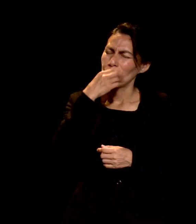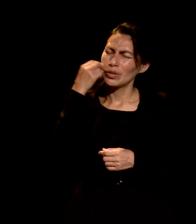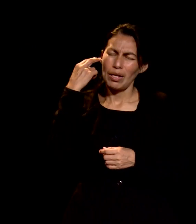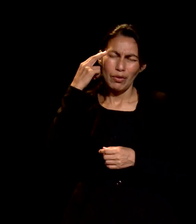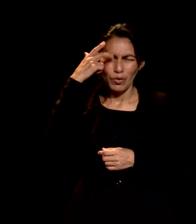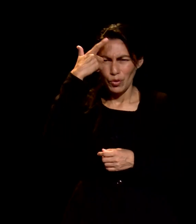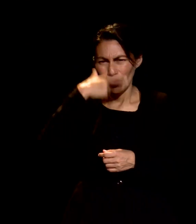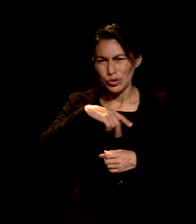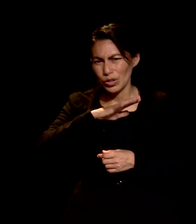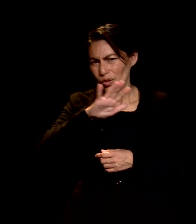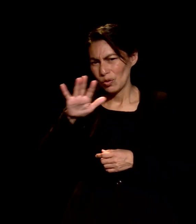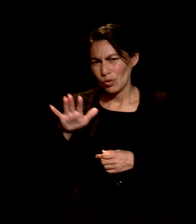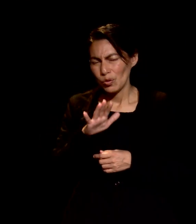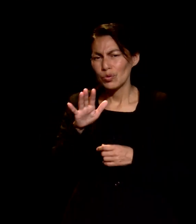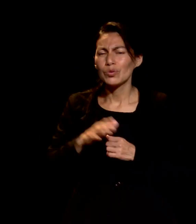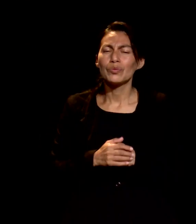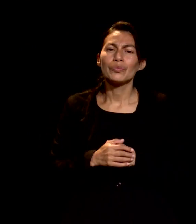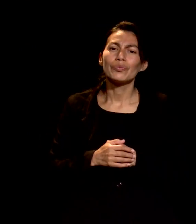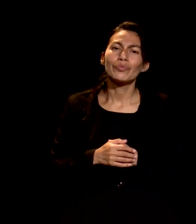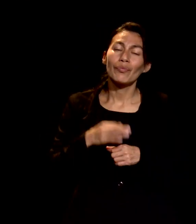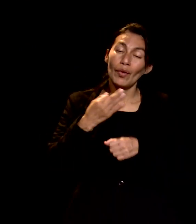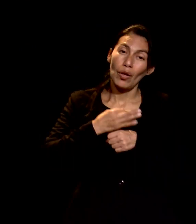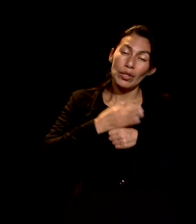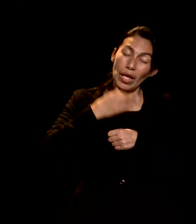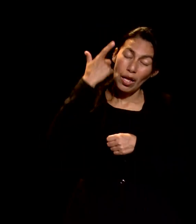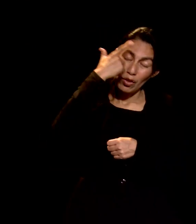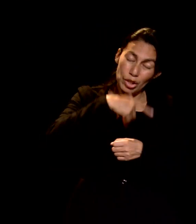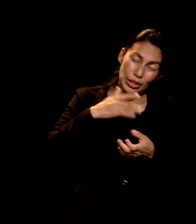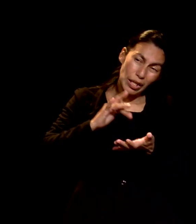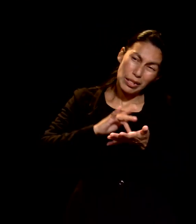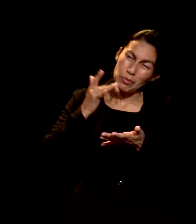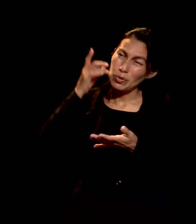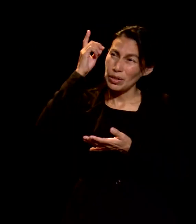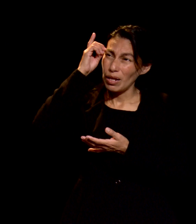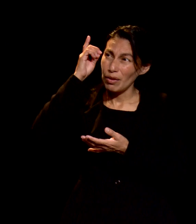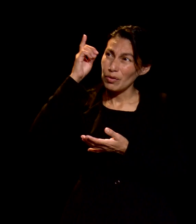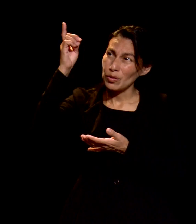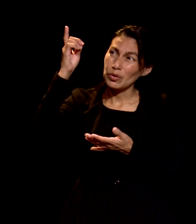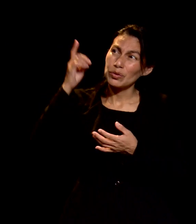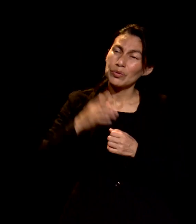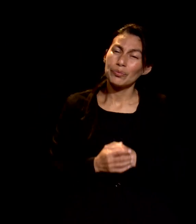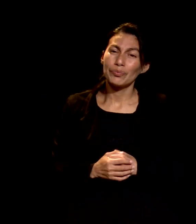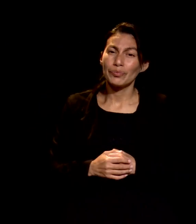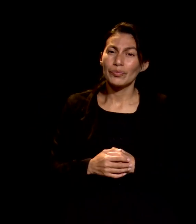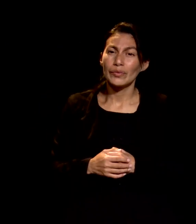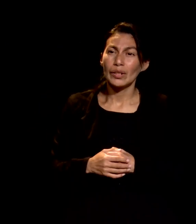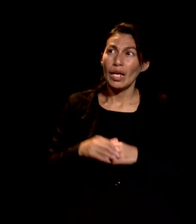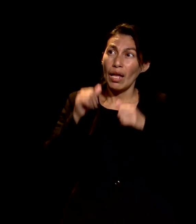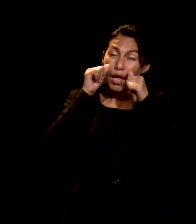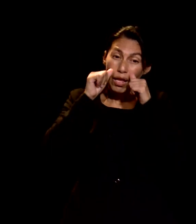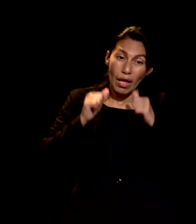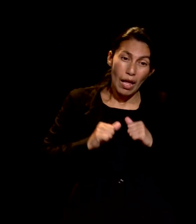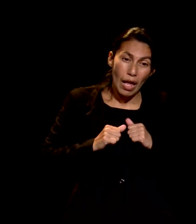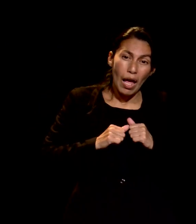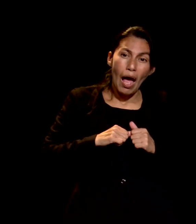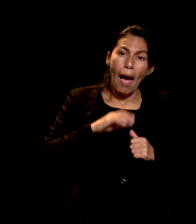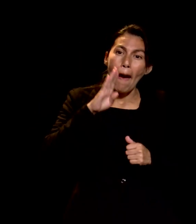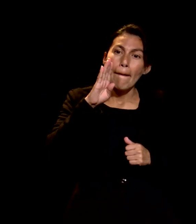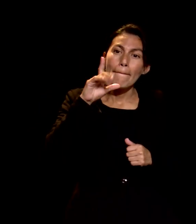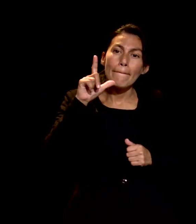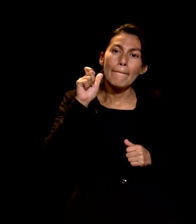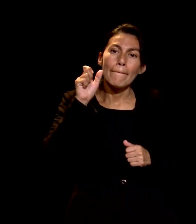a todos Gracias En esta noche Agradecemos al Eterno Por sus atenciones Agradecemos que ha permitido Que